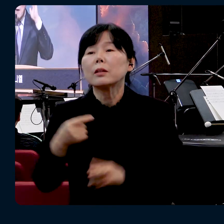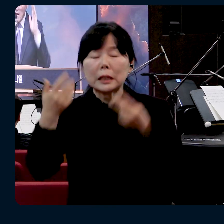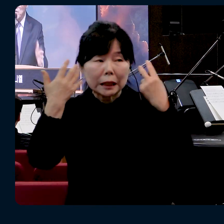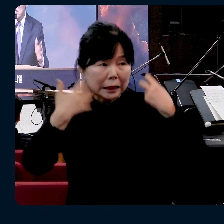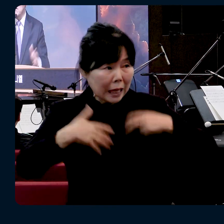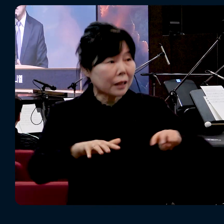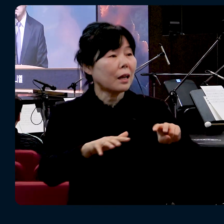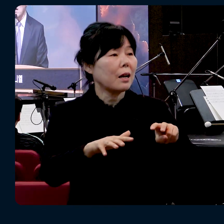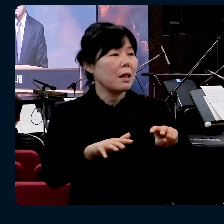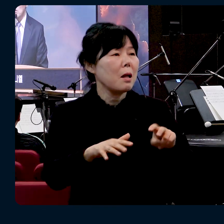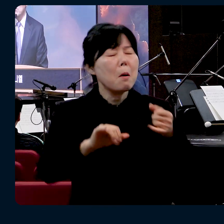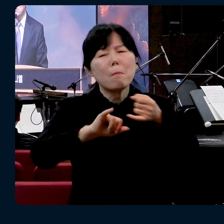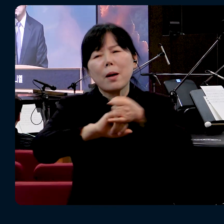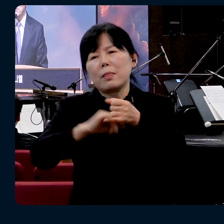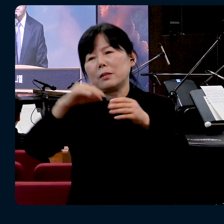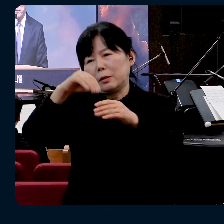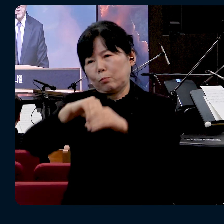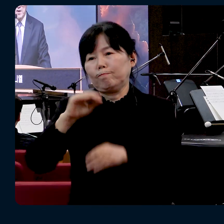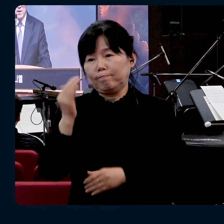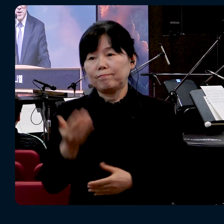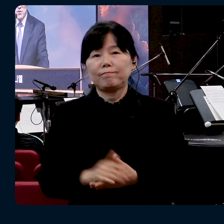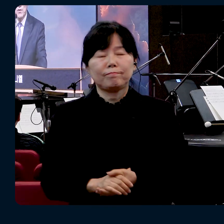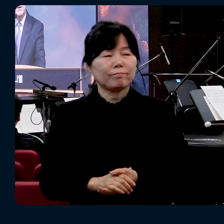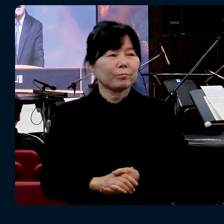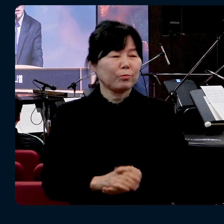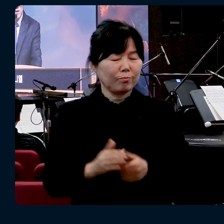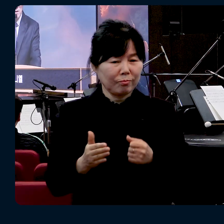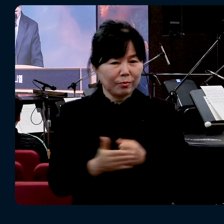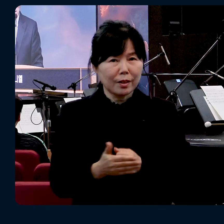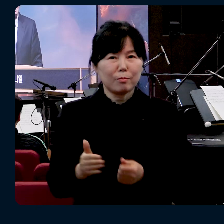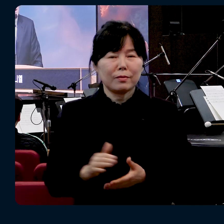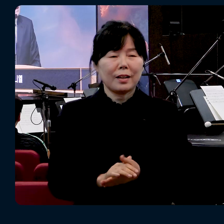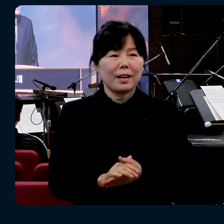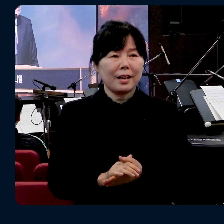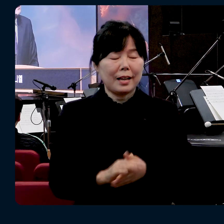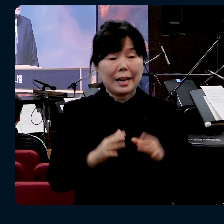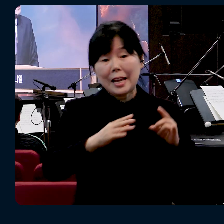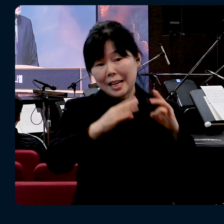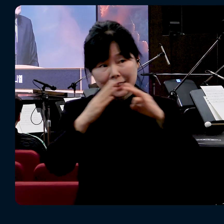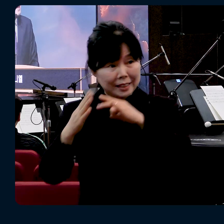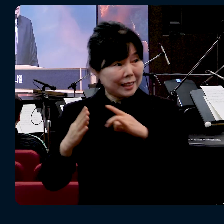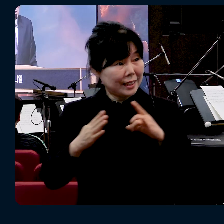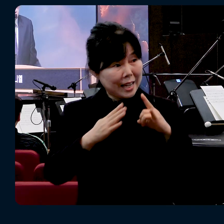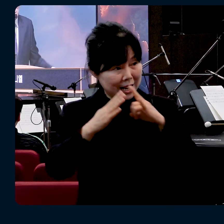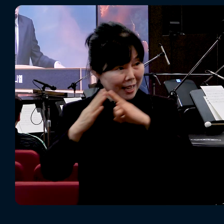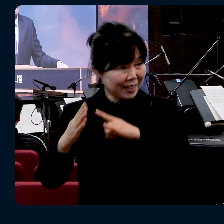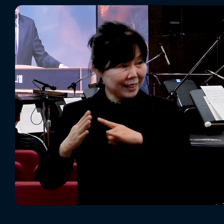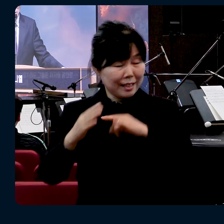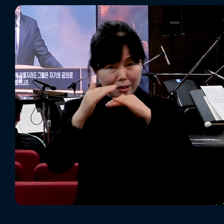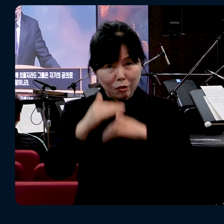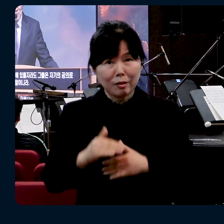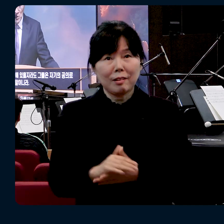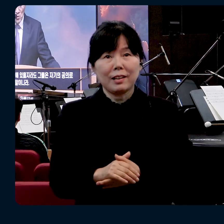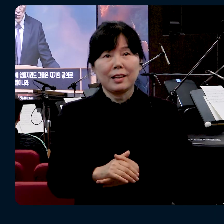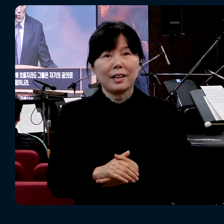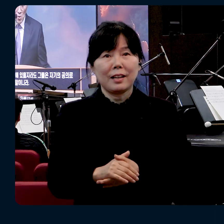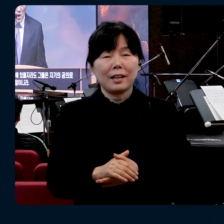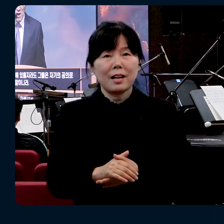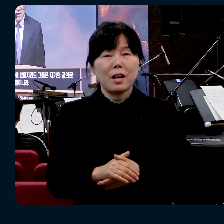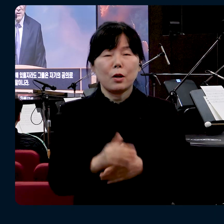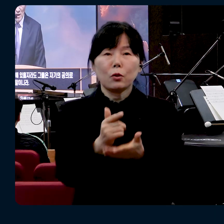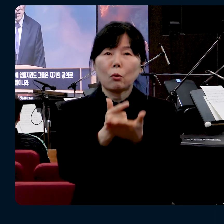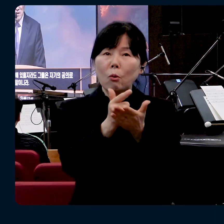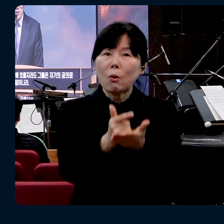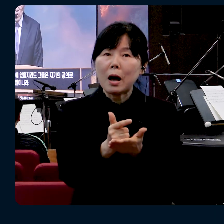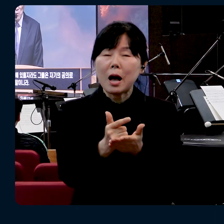다니엘이 반드시 들어간다, 그런 것이죠. 그래서 에스겔은 에스겔서 14장 14절에서 비록